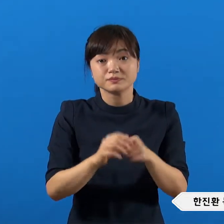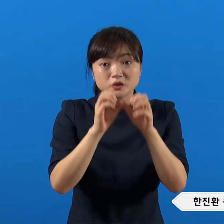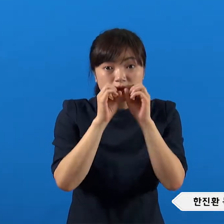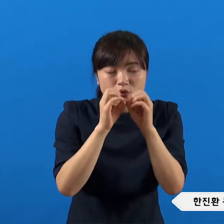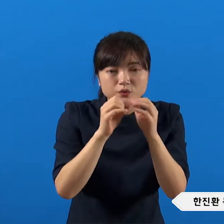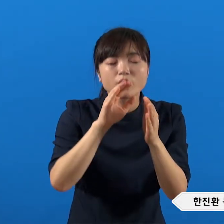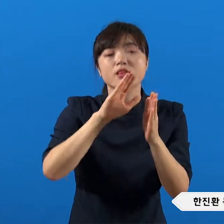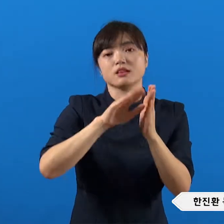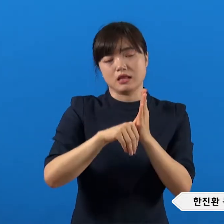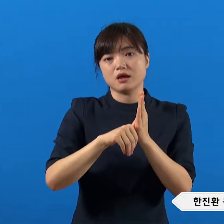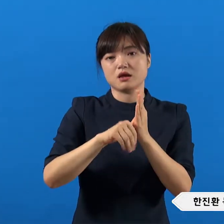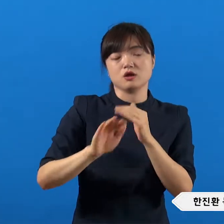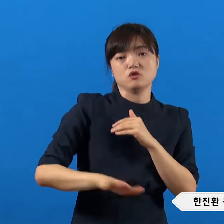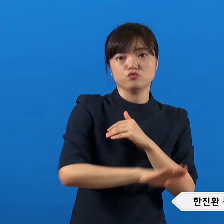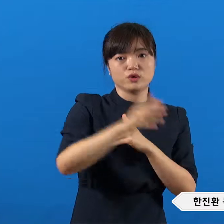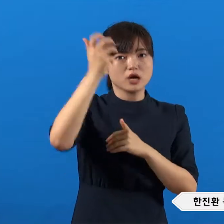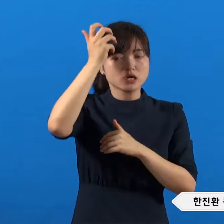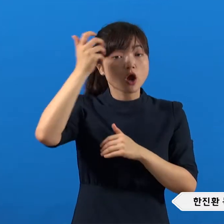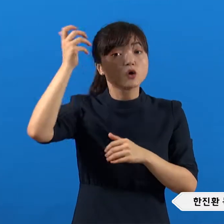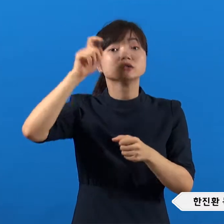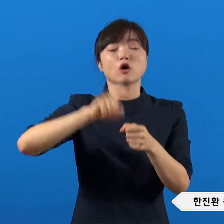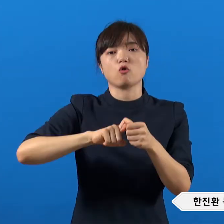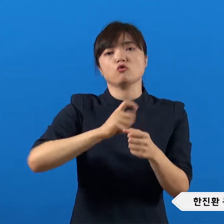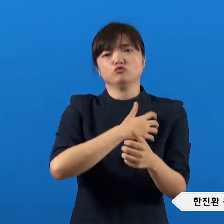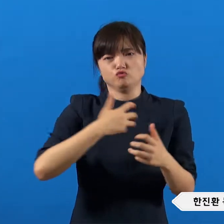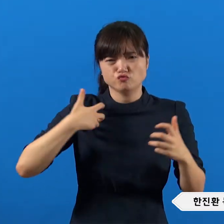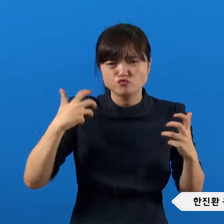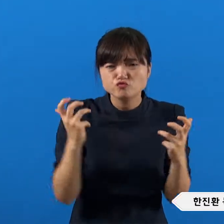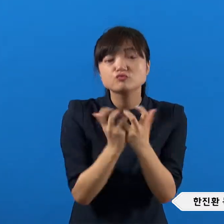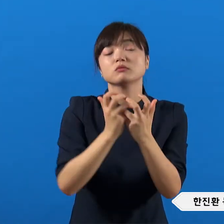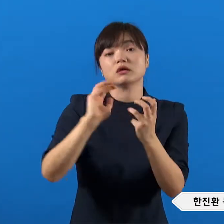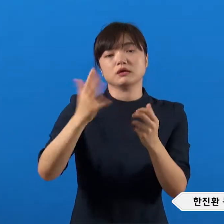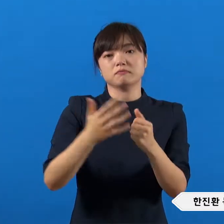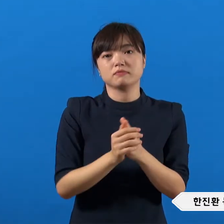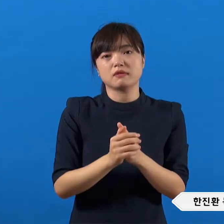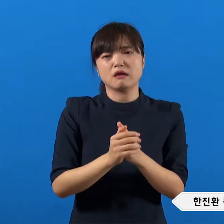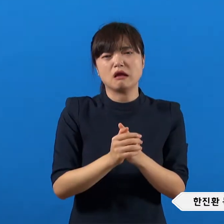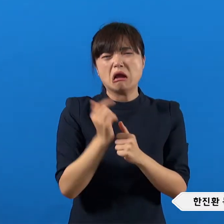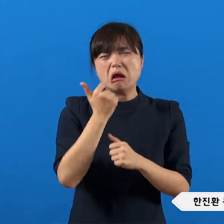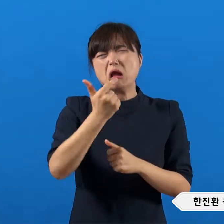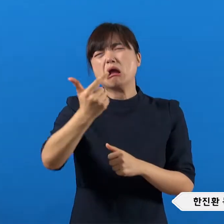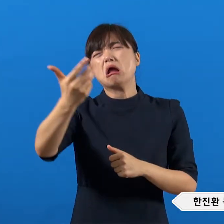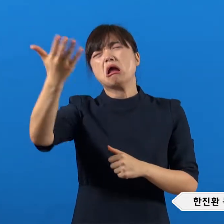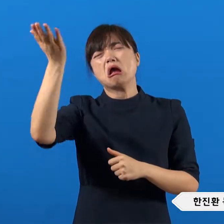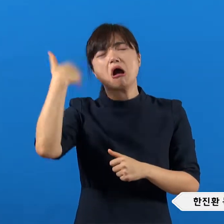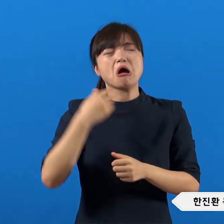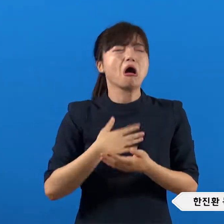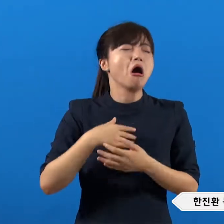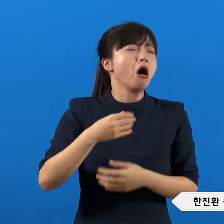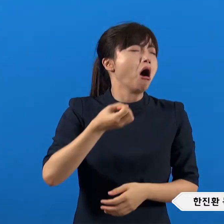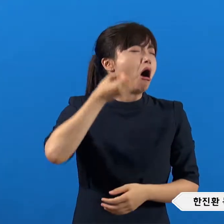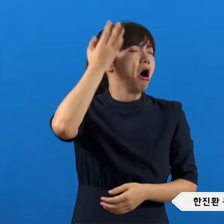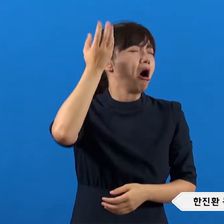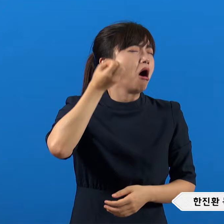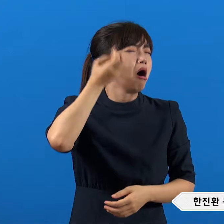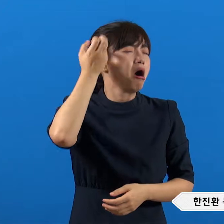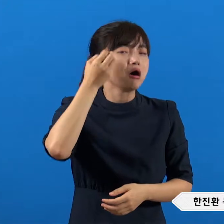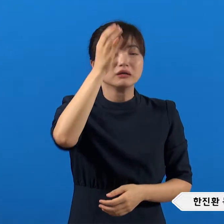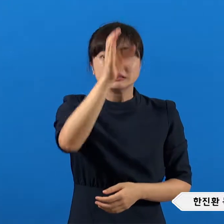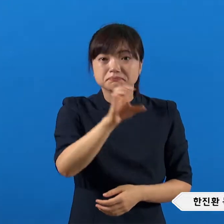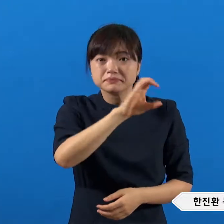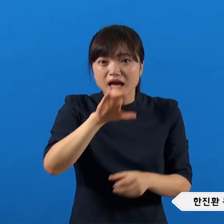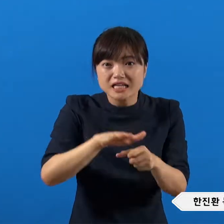전도할 때 우리가 영적으로 충만해집니다. 까마득하게 잊고 지나던 그 십자가의